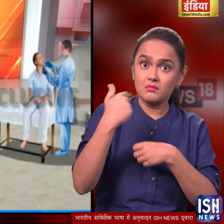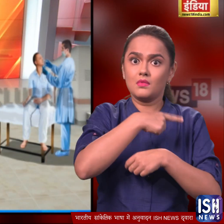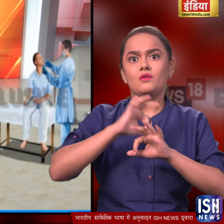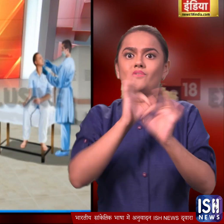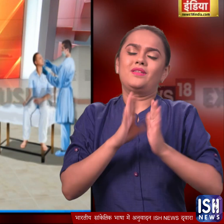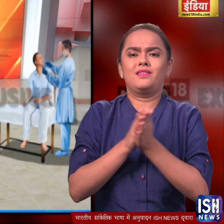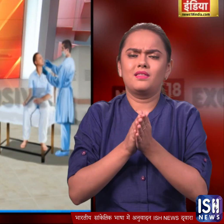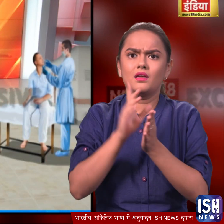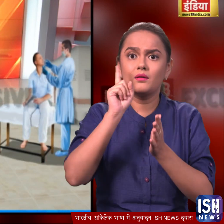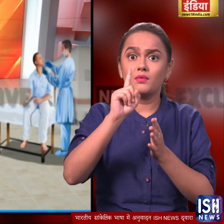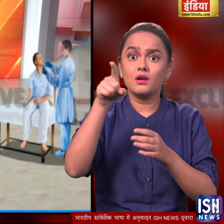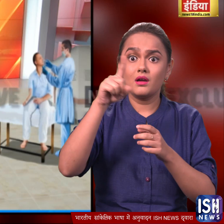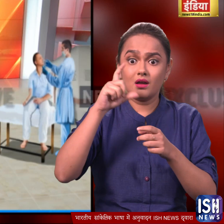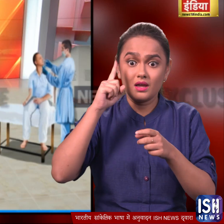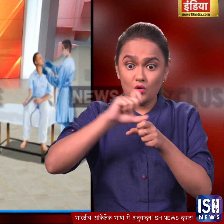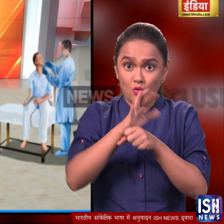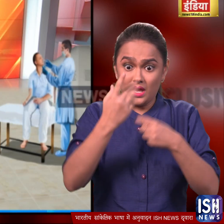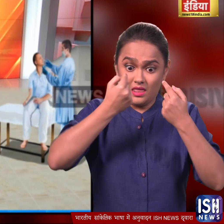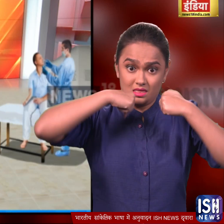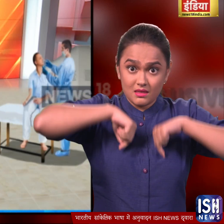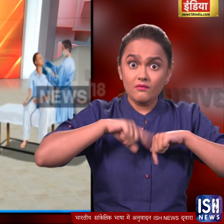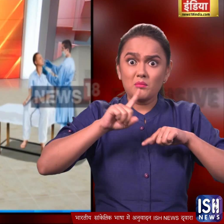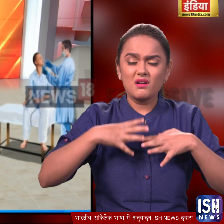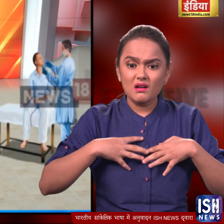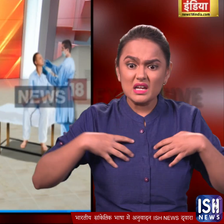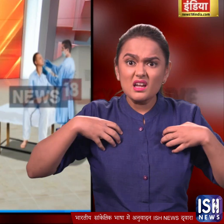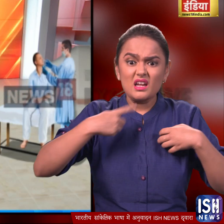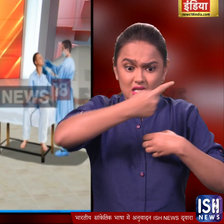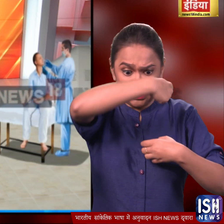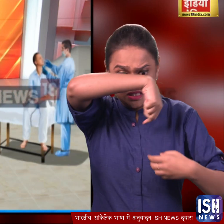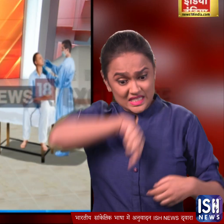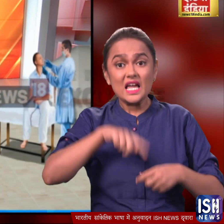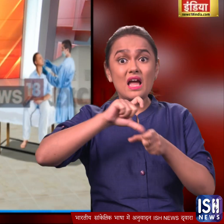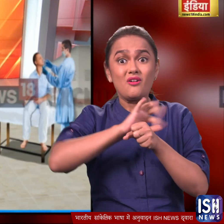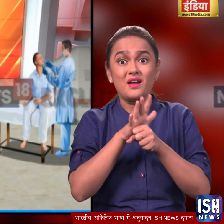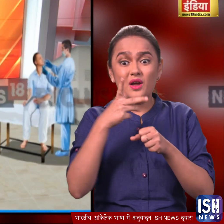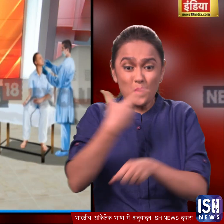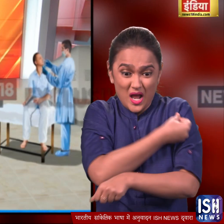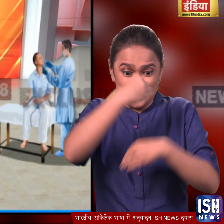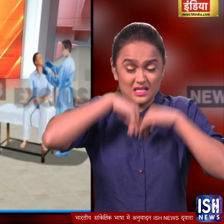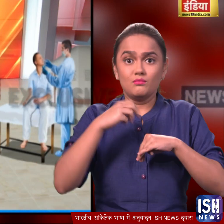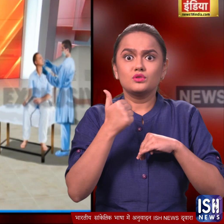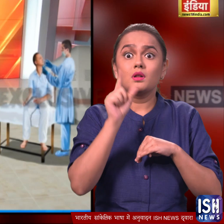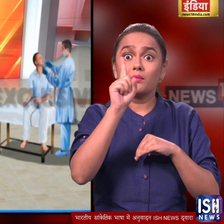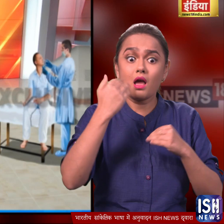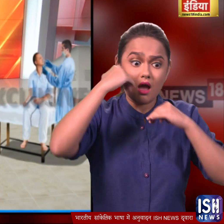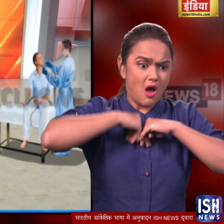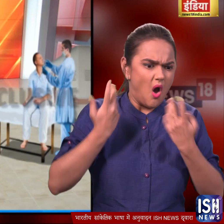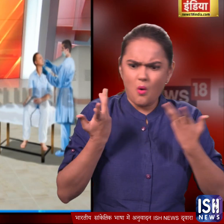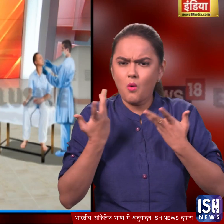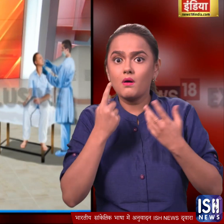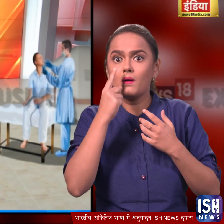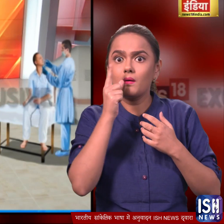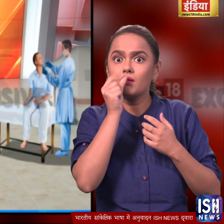जब तक शरीर में रहता है, कोरोना वायरस शरीर में दाखिल होने के बाद भी फेफड़ों में दाखिल नहीं हो पाता, जबकि कोरोना वायरस शरीर में नाक के रास्ते दाखिल होता